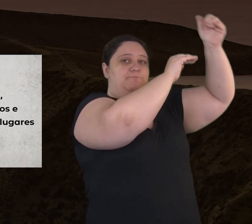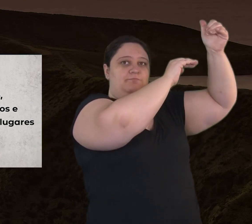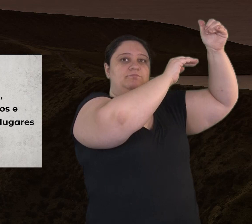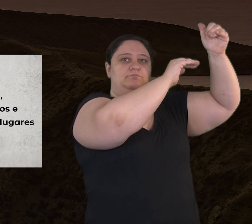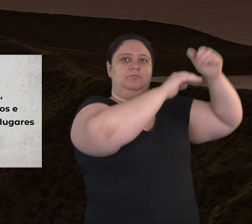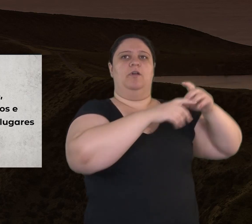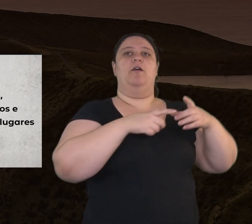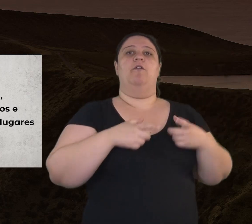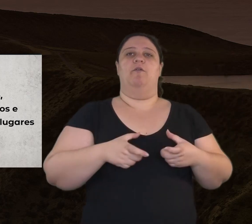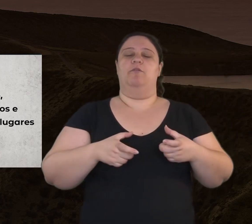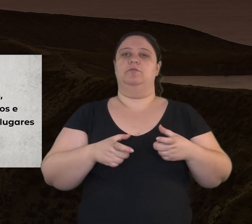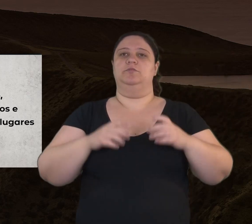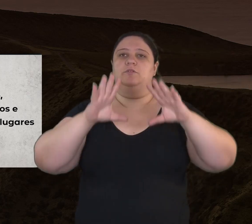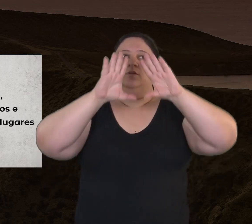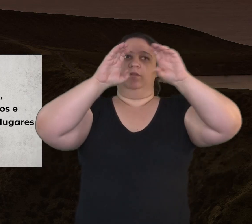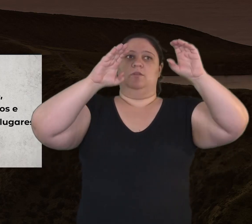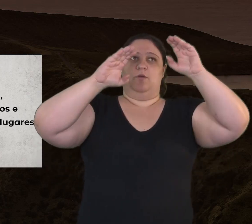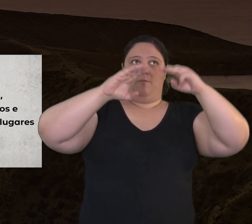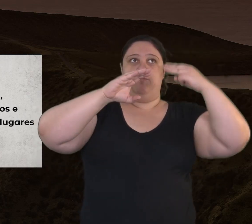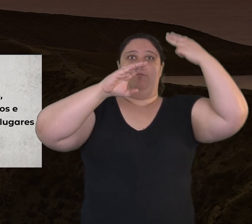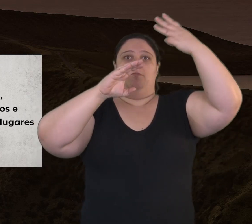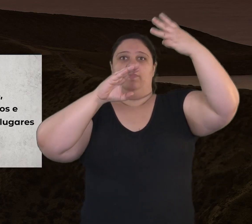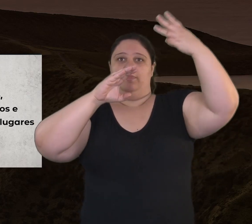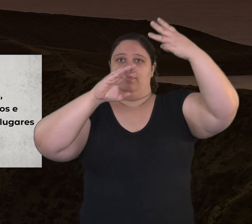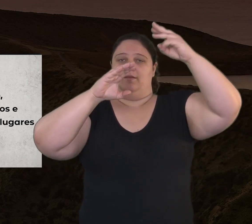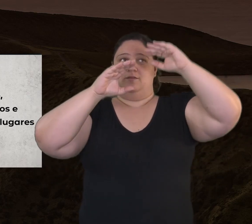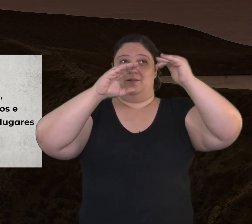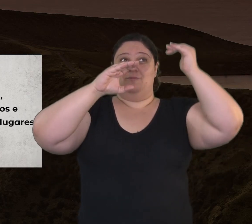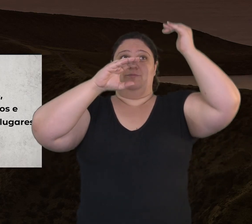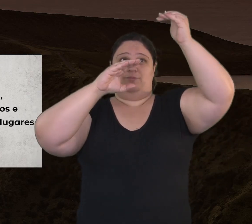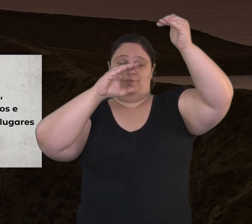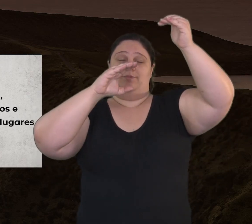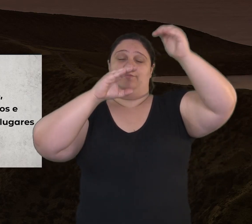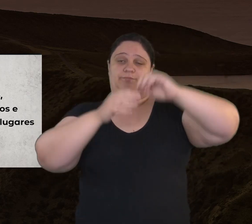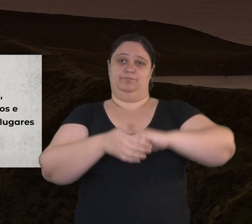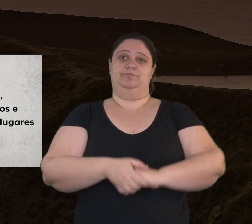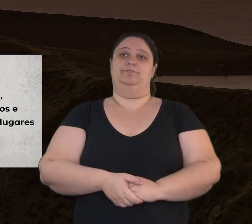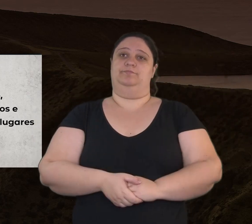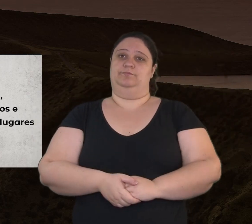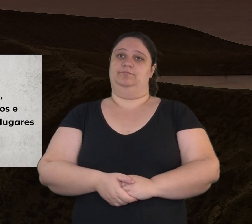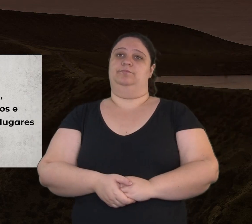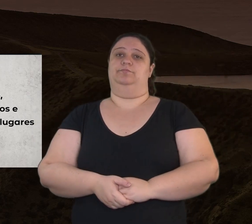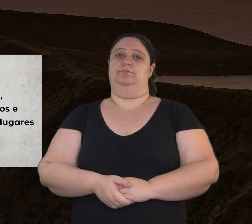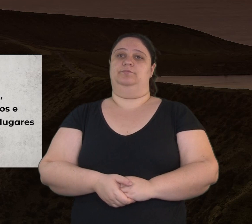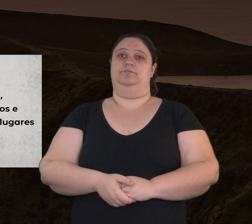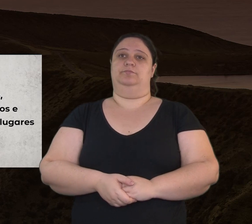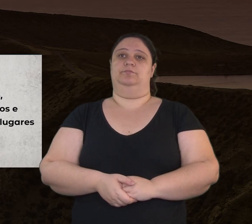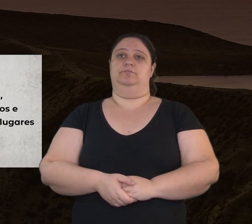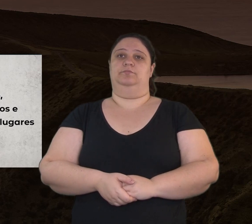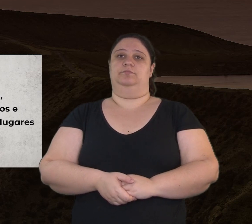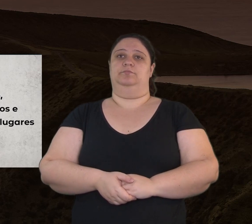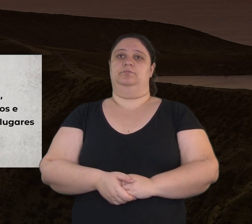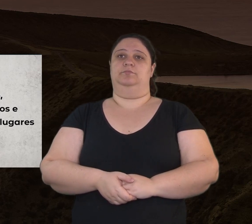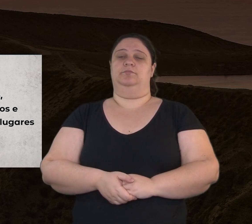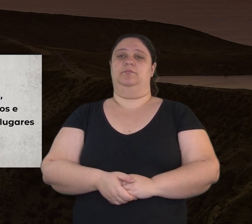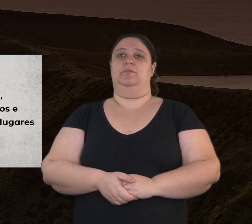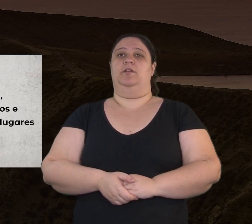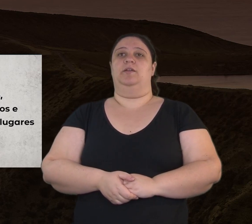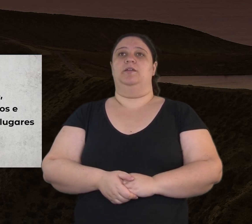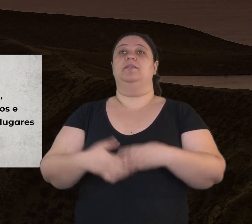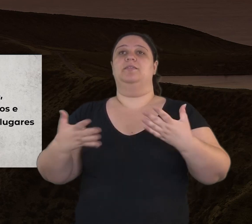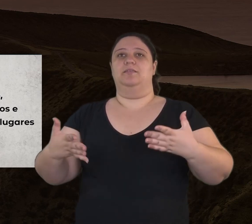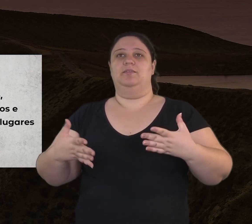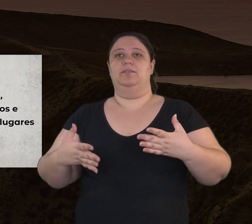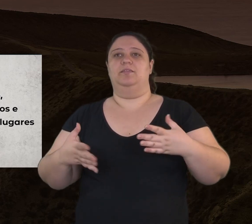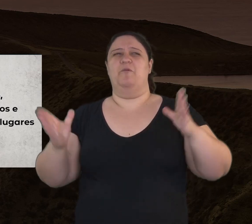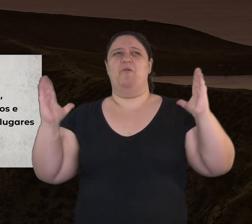Esses lugares celestiais aqui estão acima de todo principado